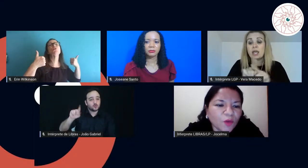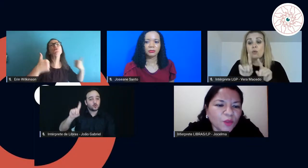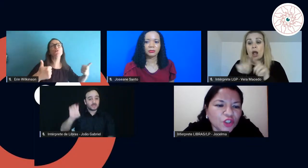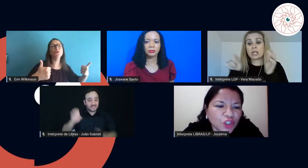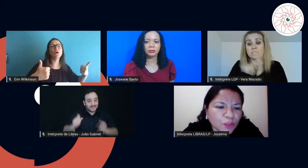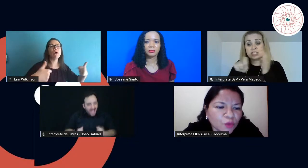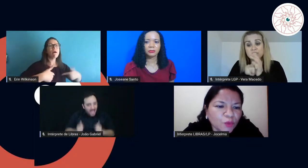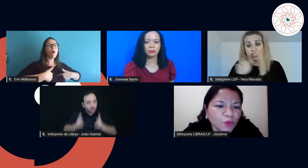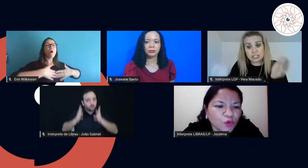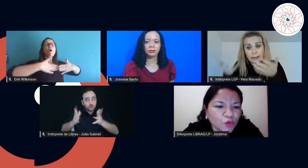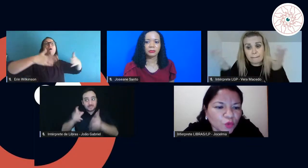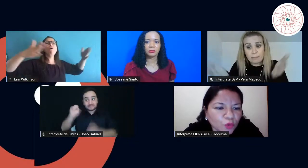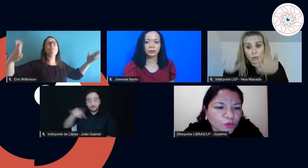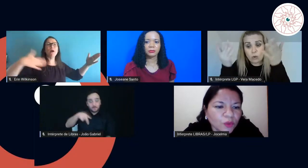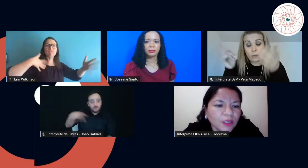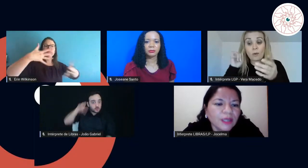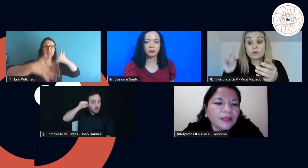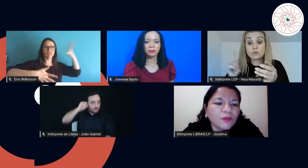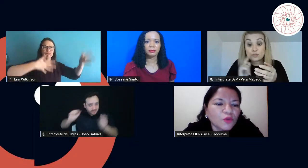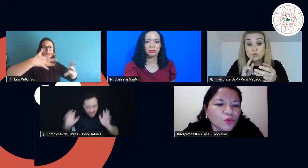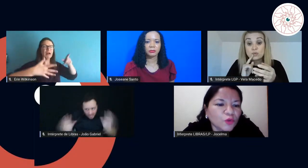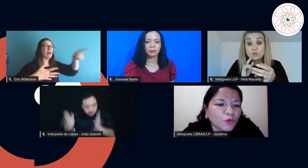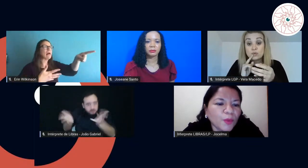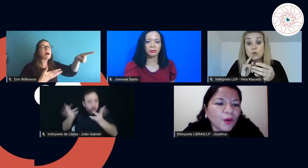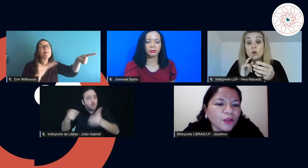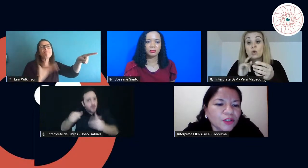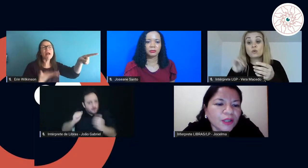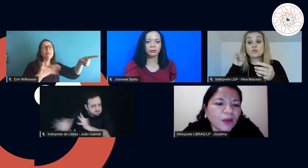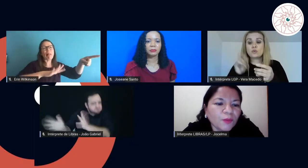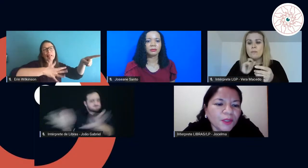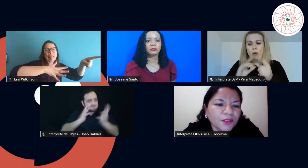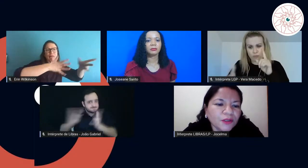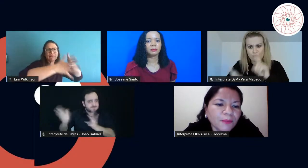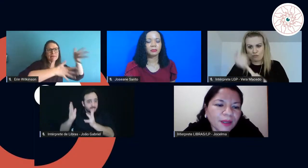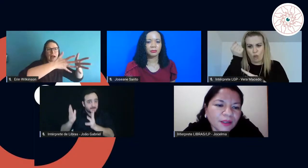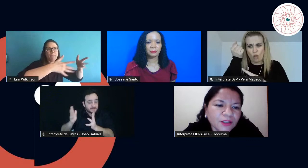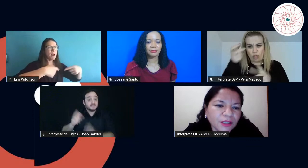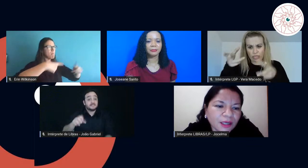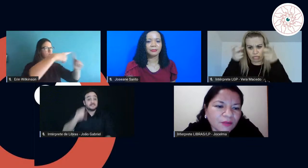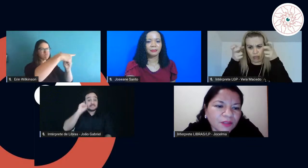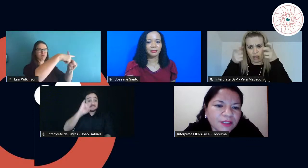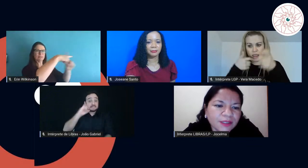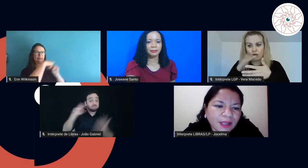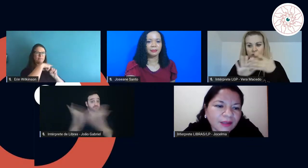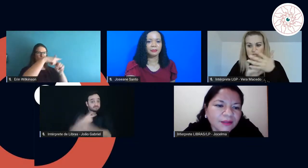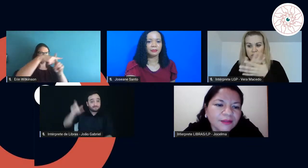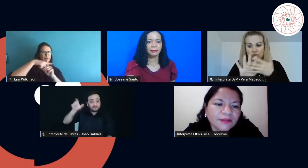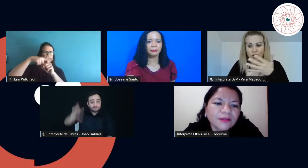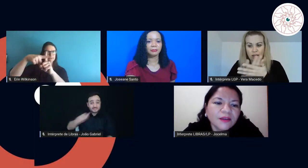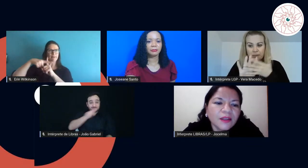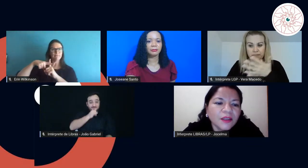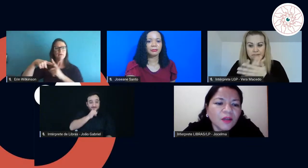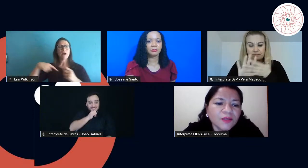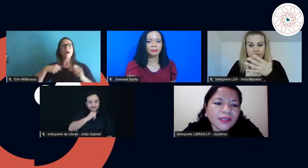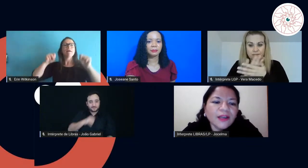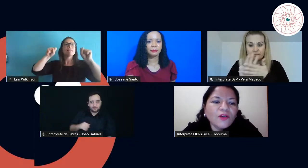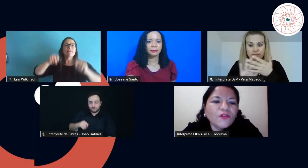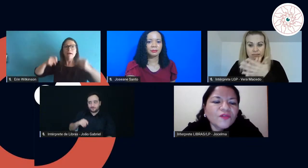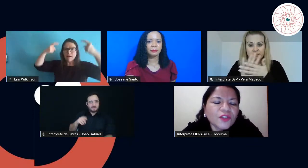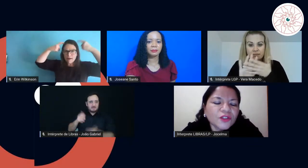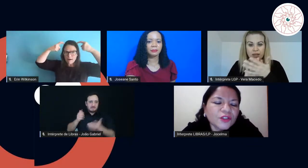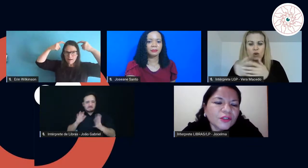estímulo pro surdo, que o surdo pode realmente também adquirir língua de sinais, não ser aquele